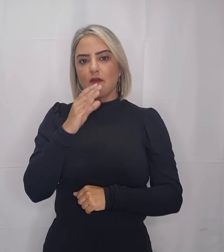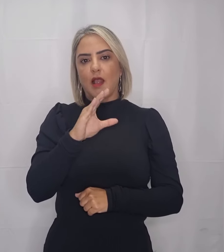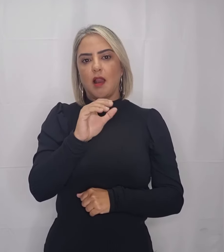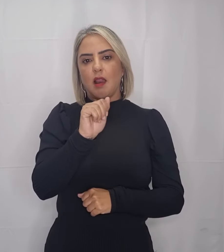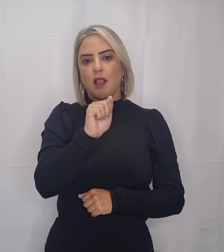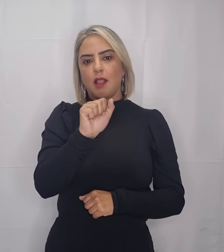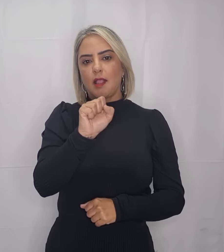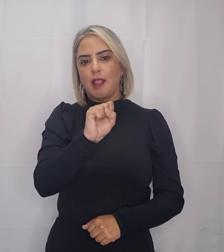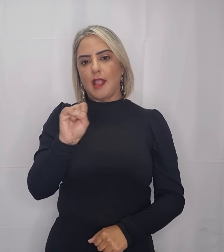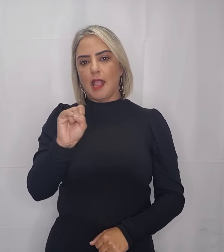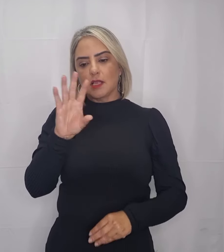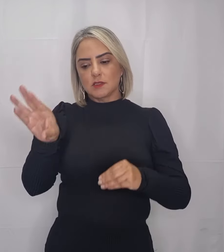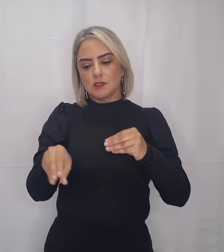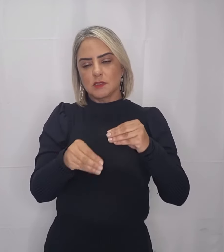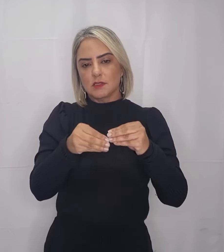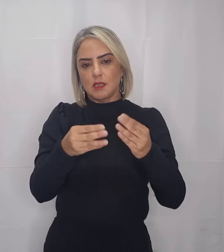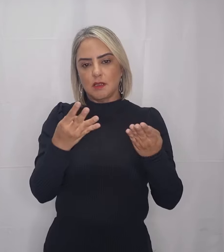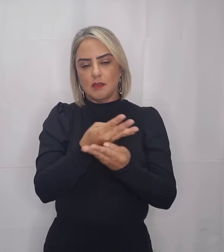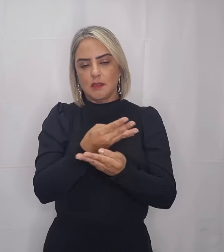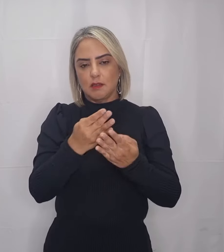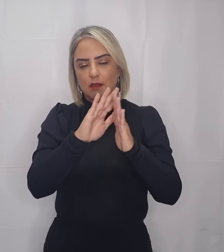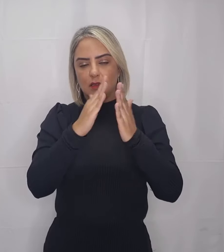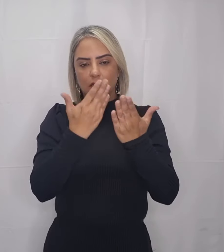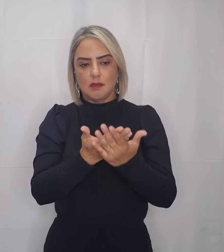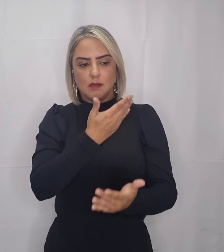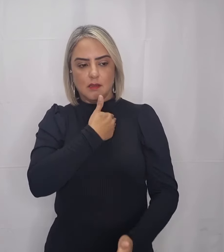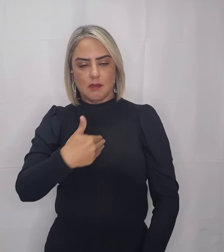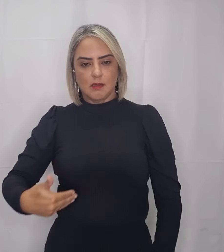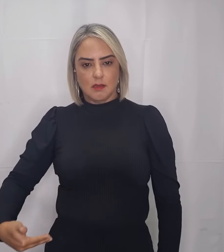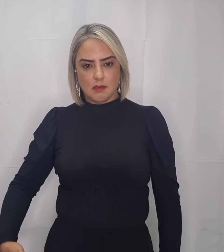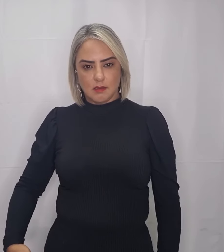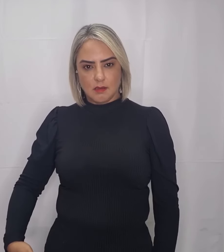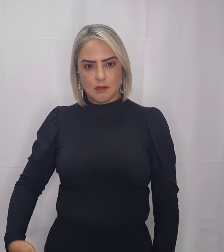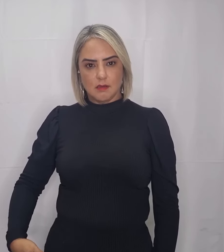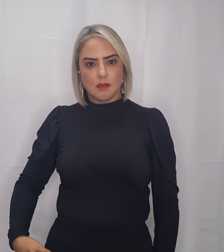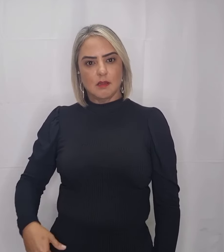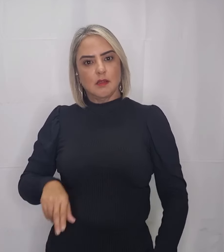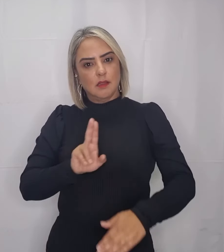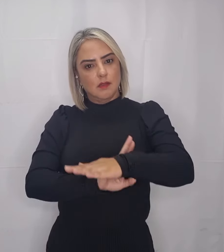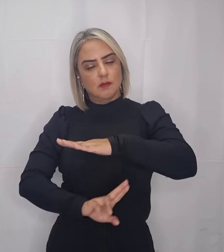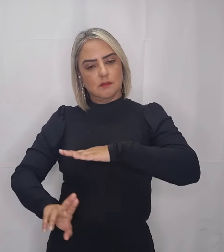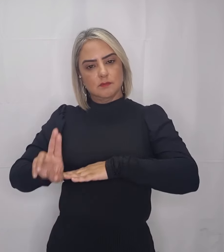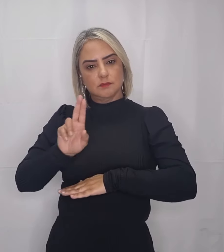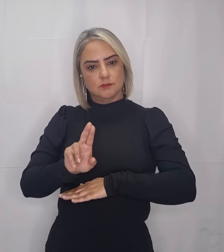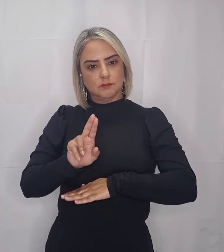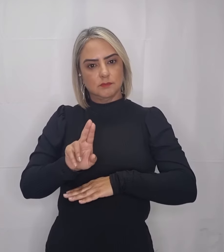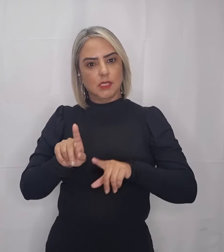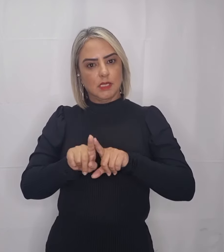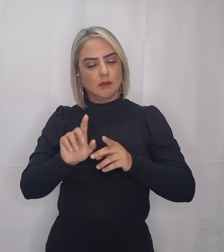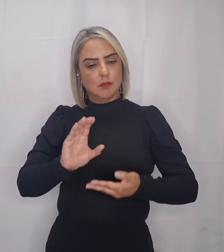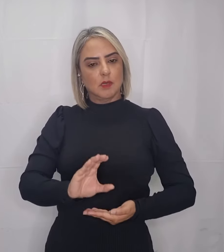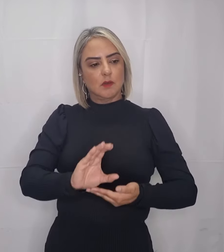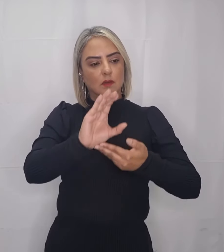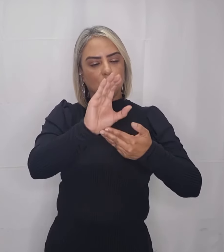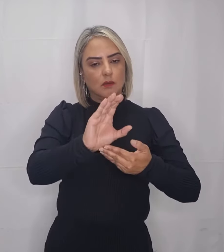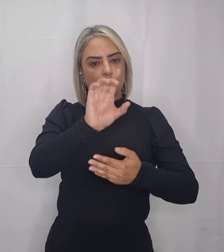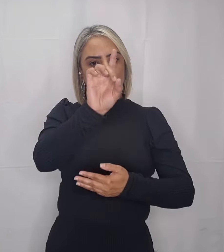integrante da Rede Escola Pública e Universidade e do Comitê Diretivo da Campanha